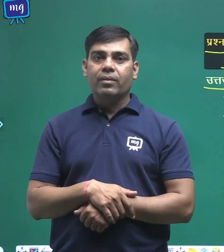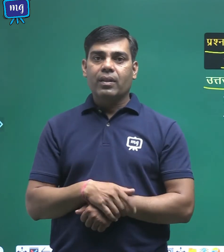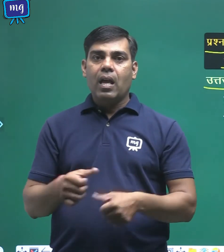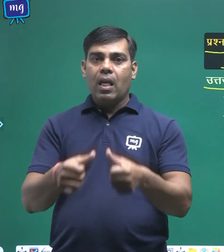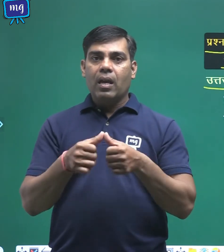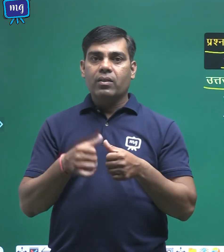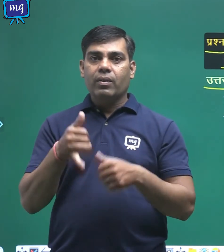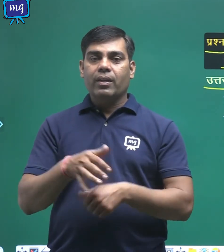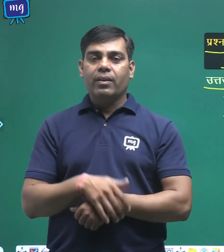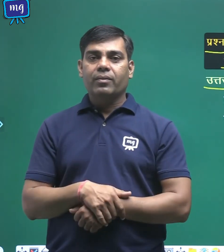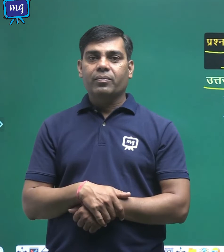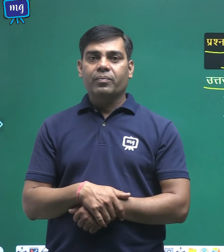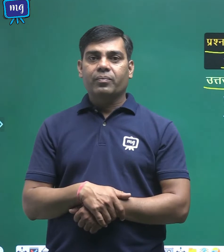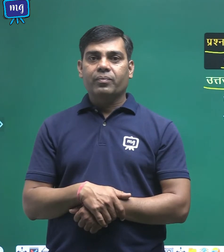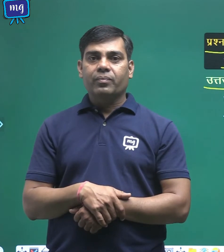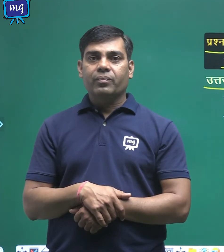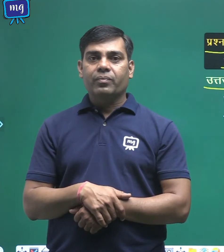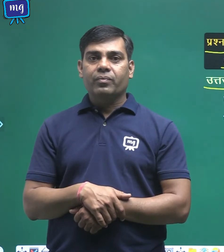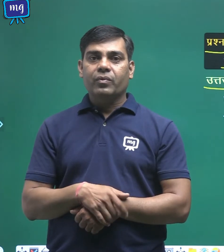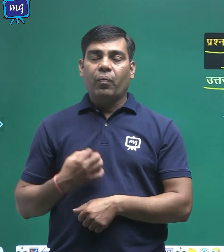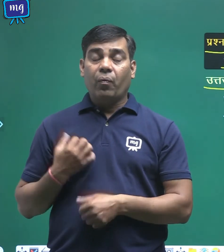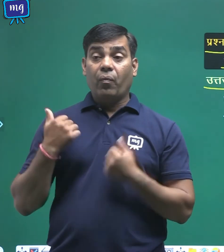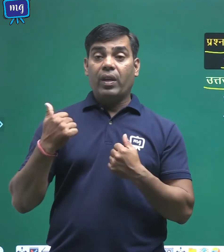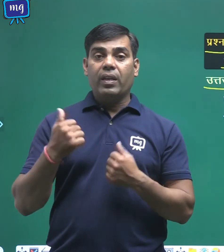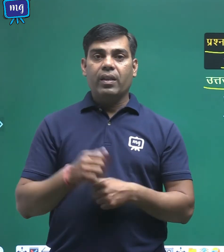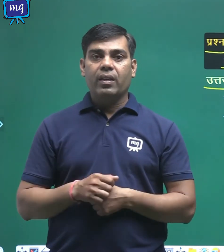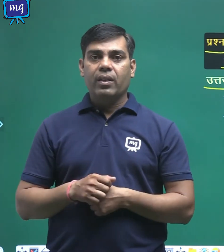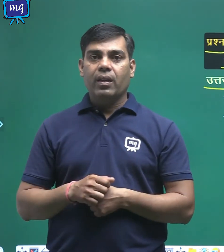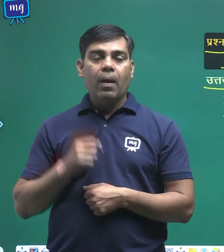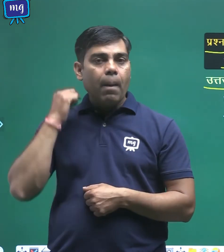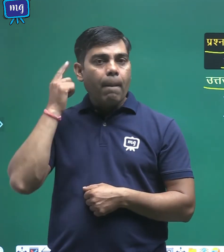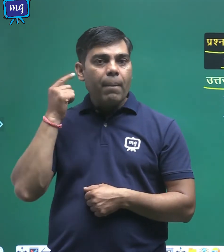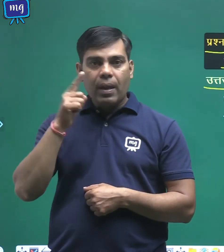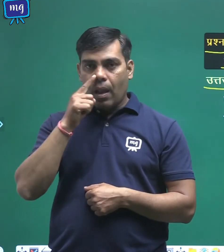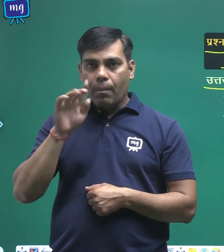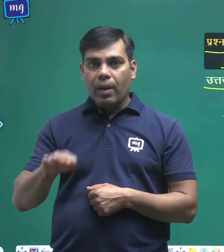उत्तर है वीर भील बालिका